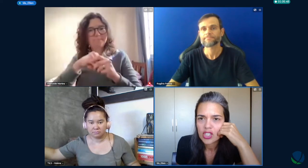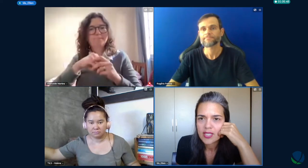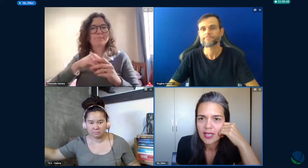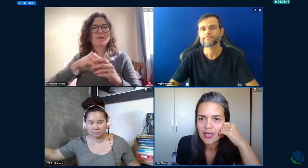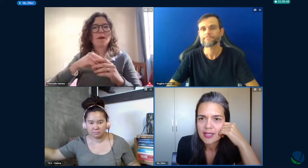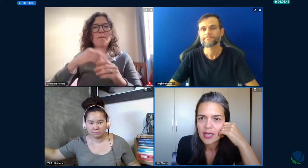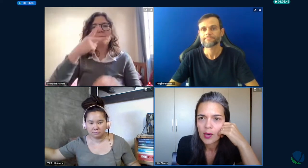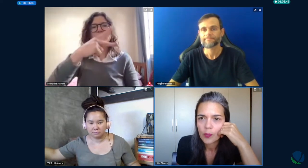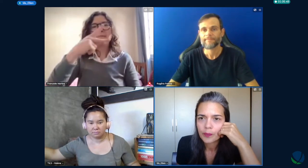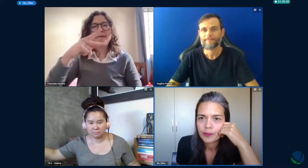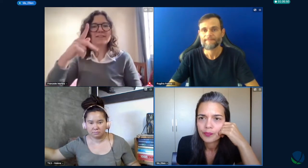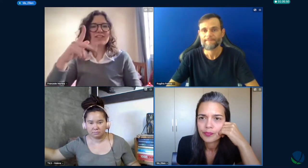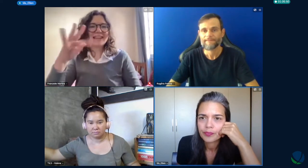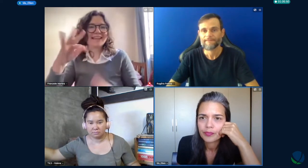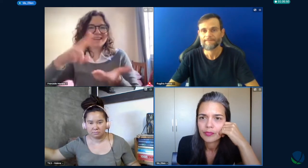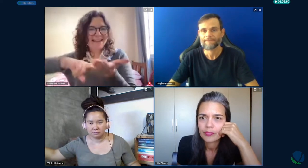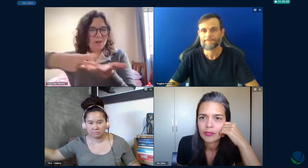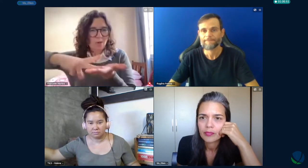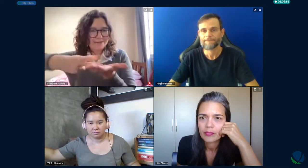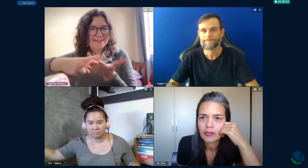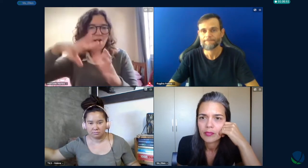Sua dissertação